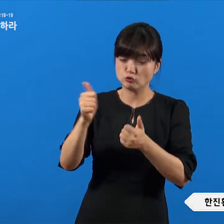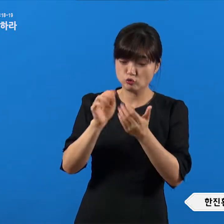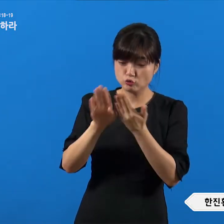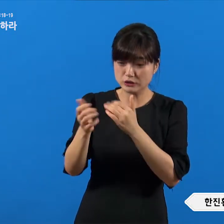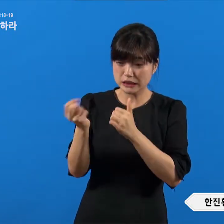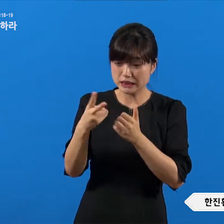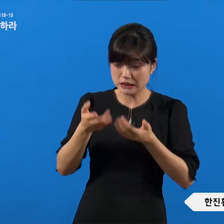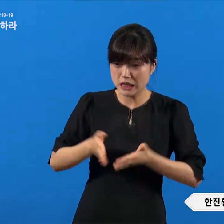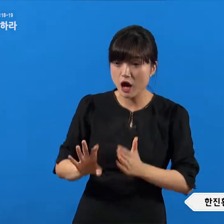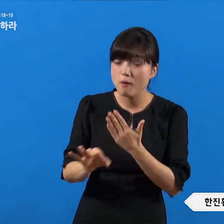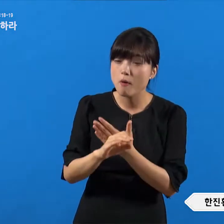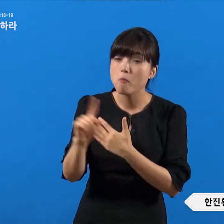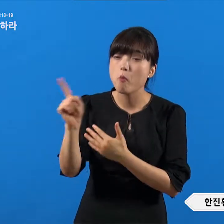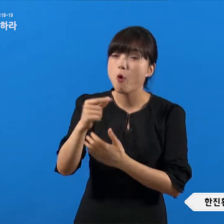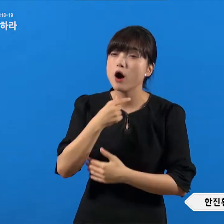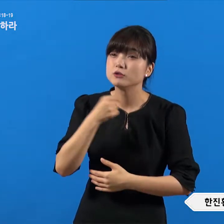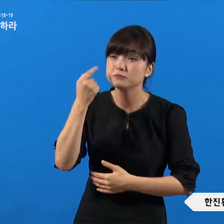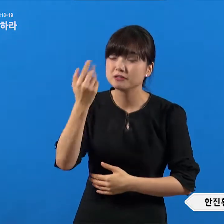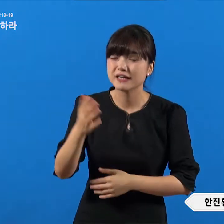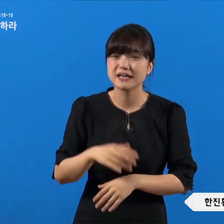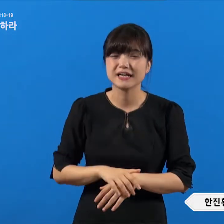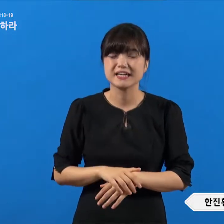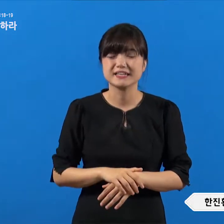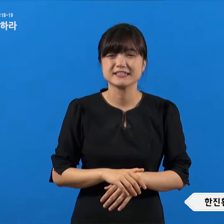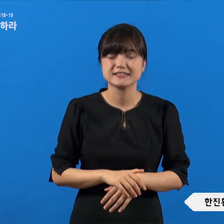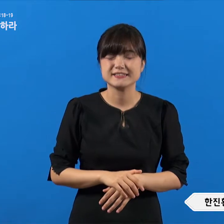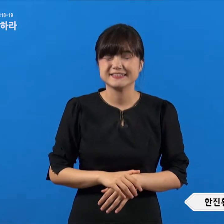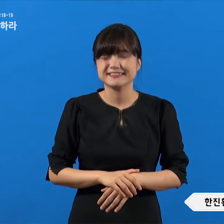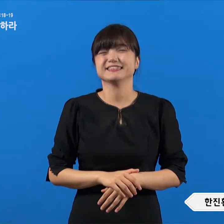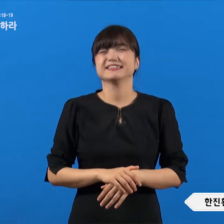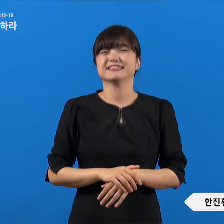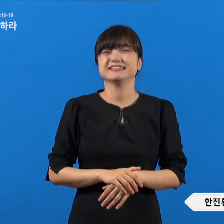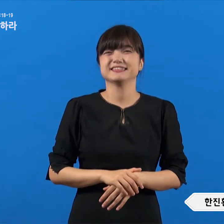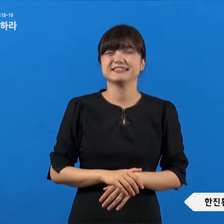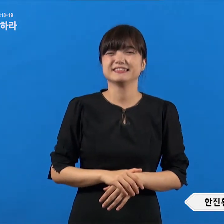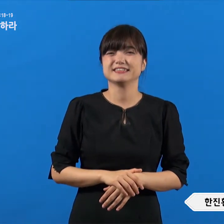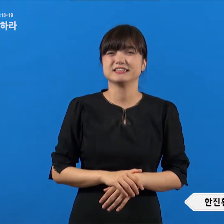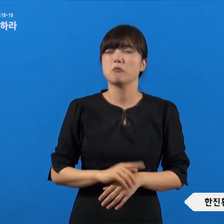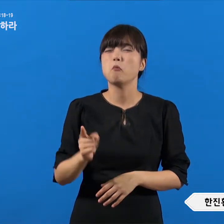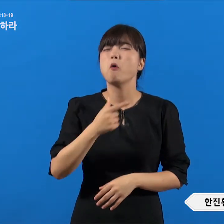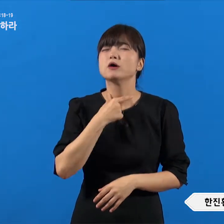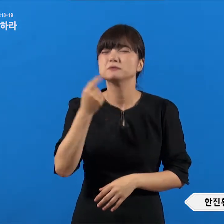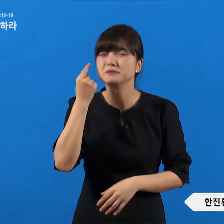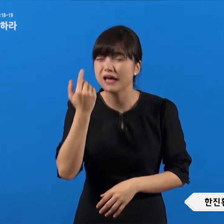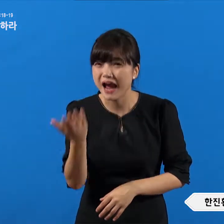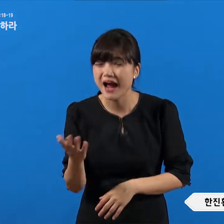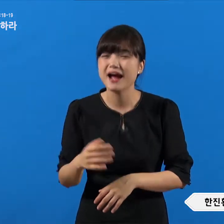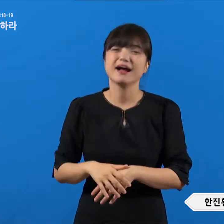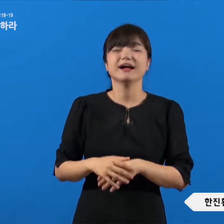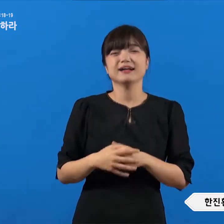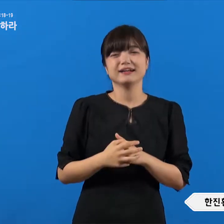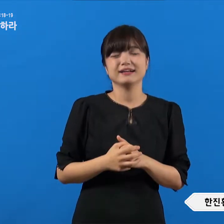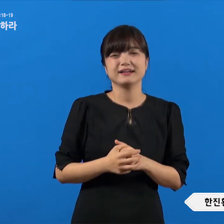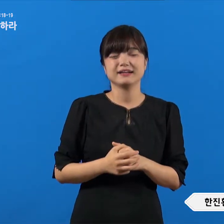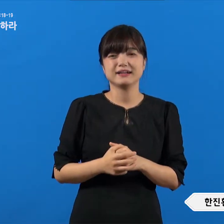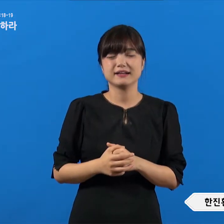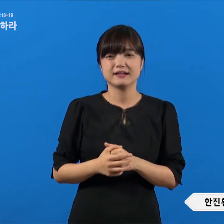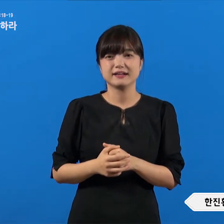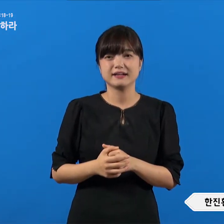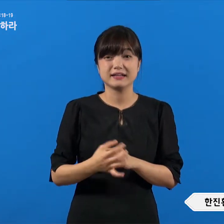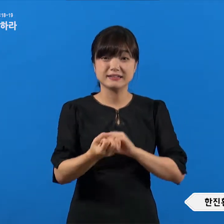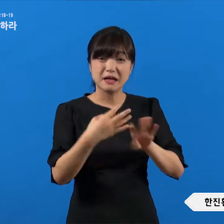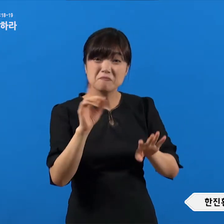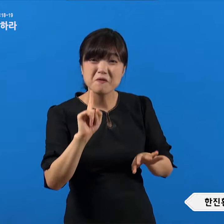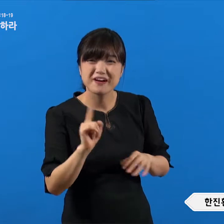싶습니까? 그런 말 하지 말라고 했는데 그 기자는 하여튼 다시 태어나면 뭐가 되고 싶습니까? 헨리 포드가